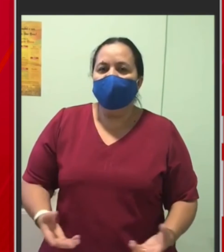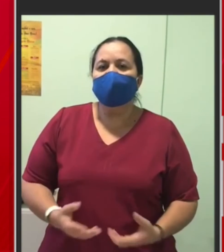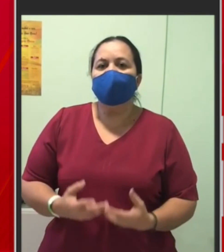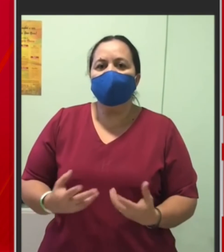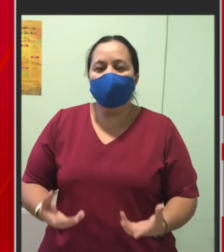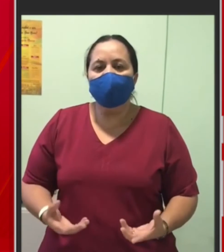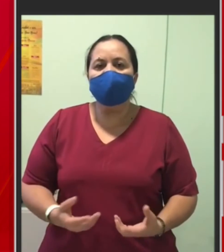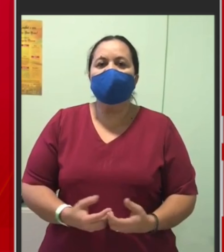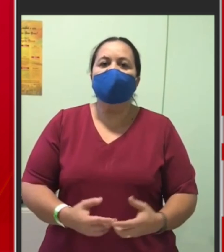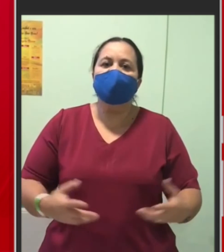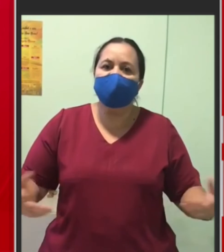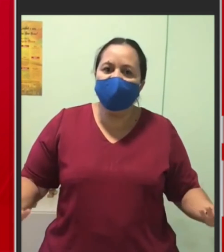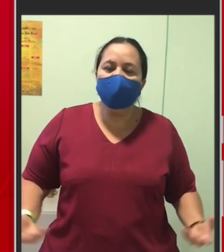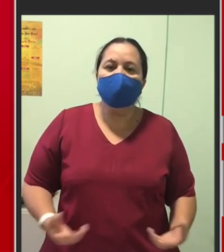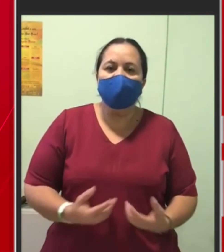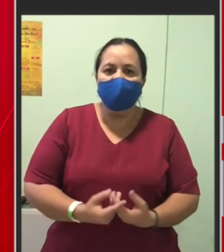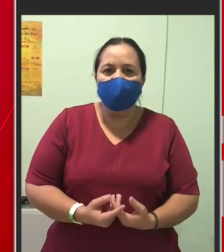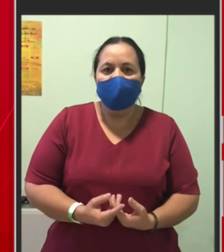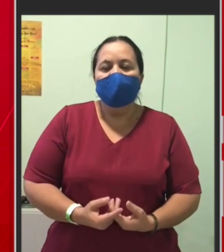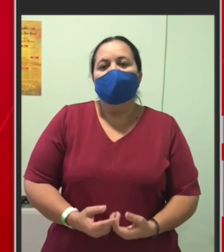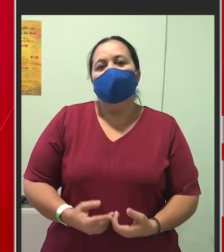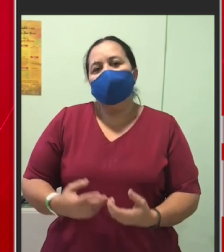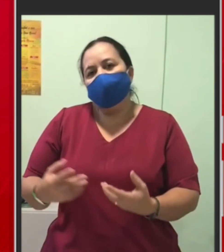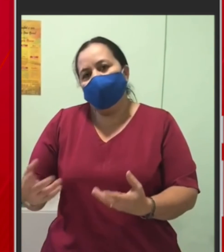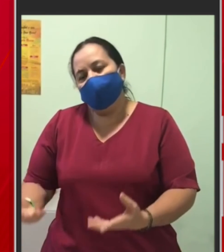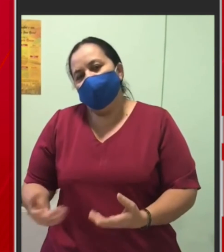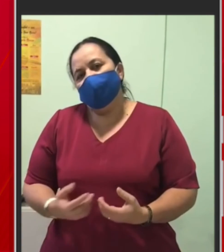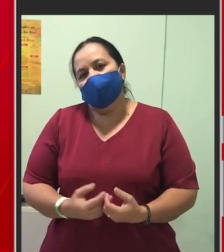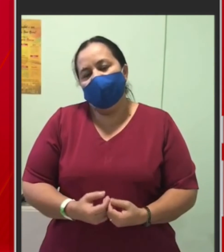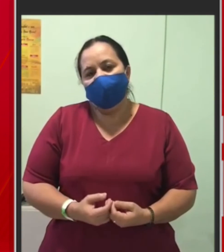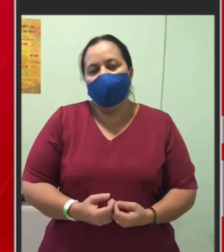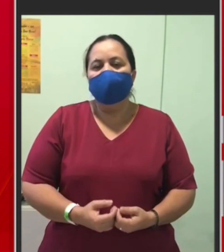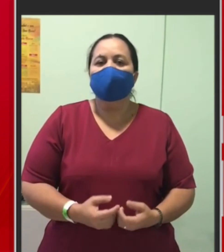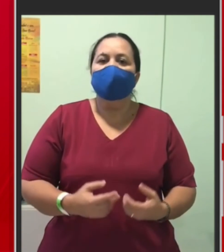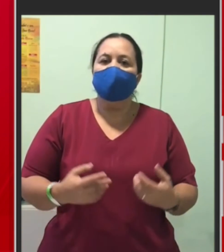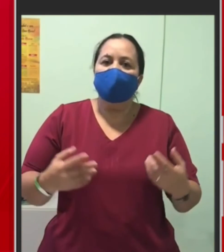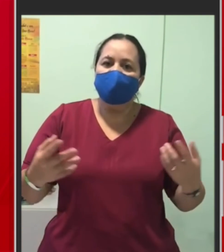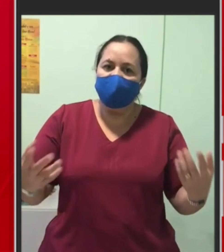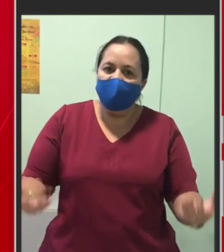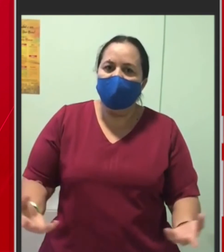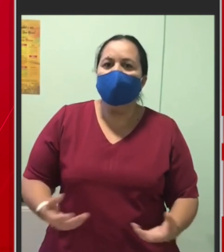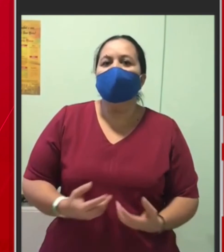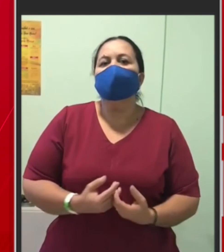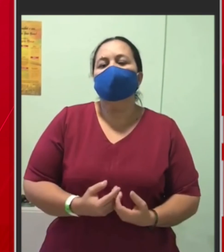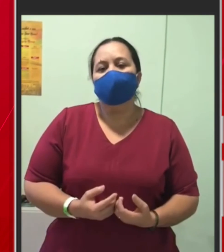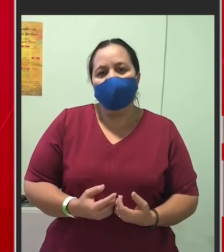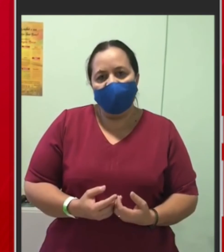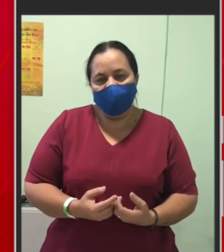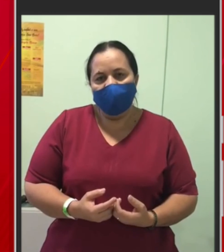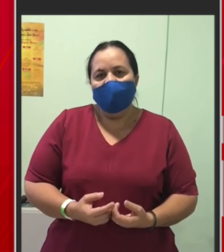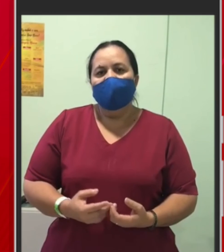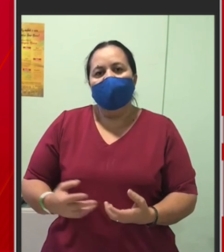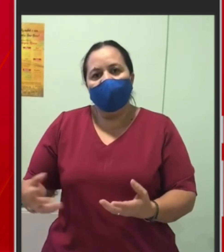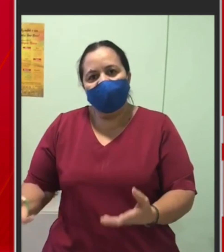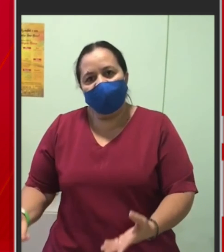as famílias, as pessoas que residem no campo e principalmente aqueles que não têm mais